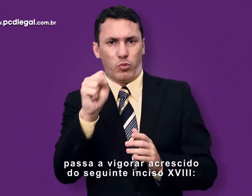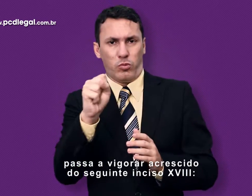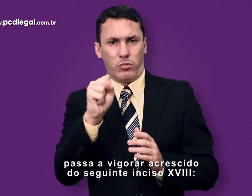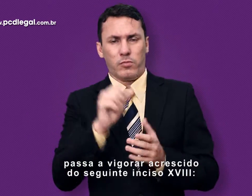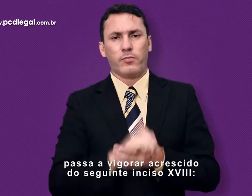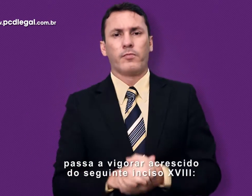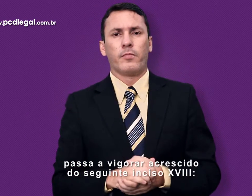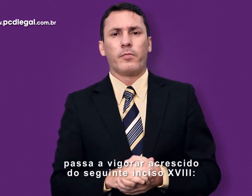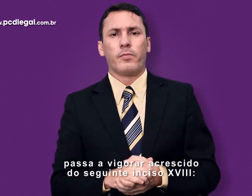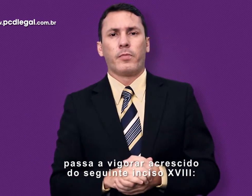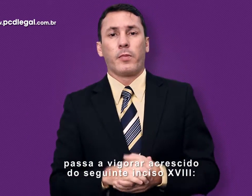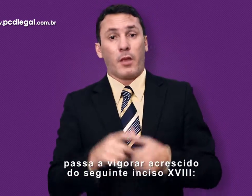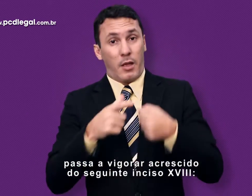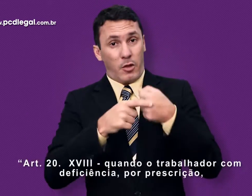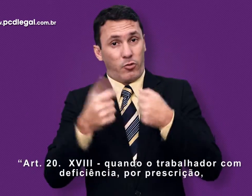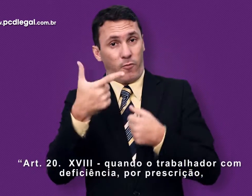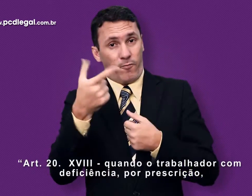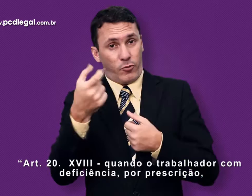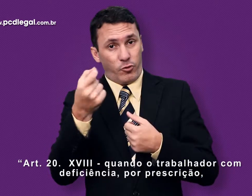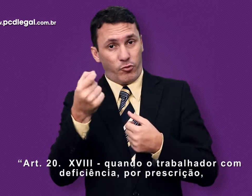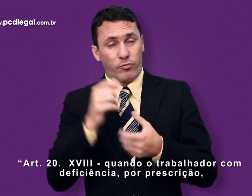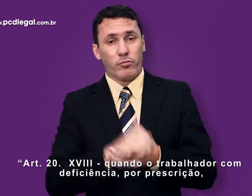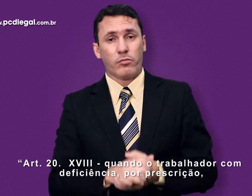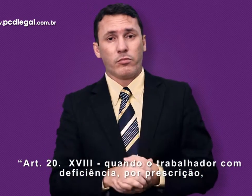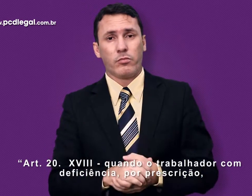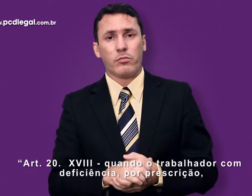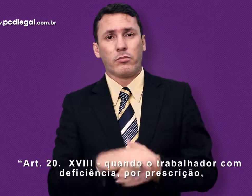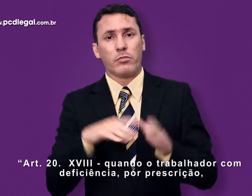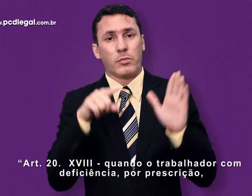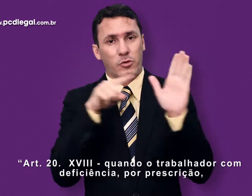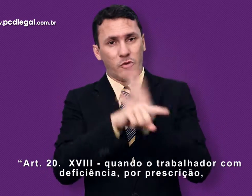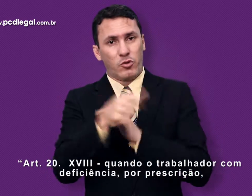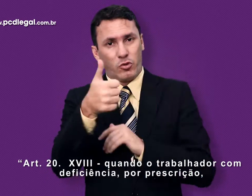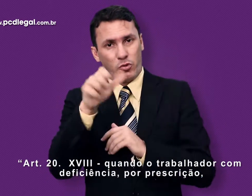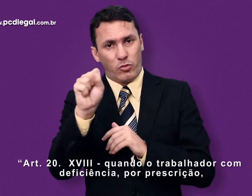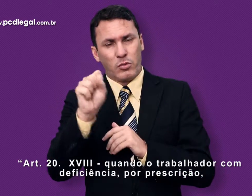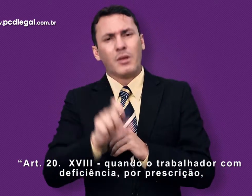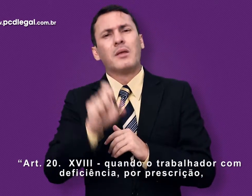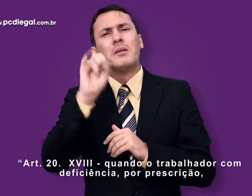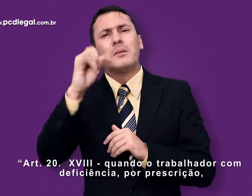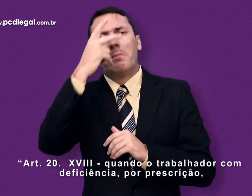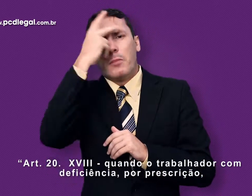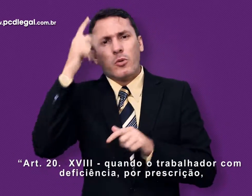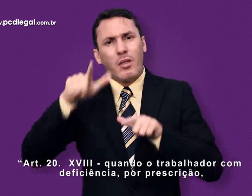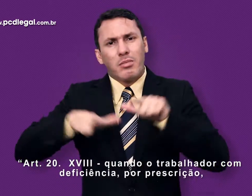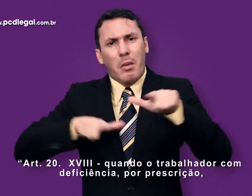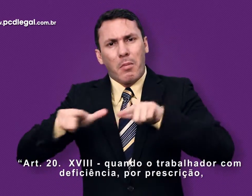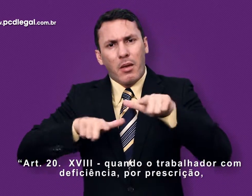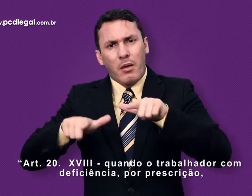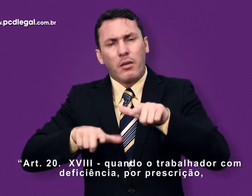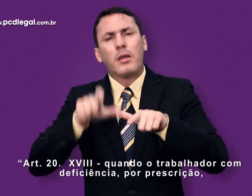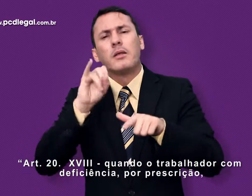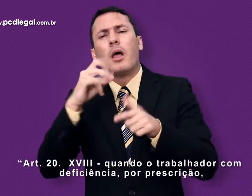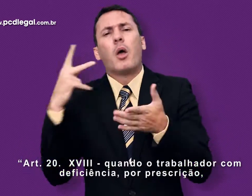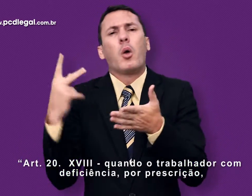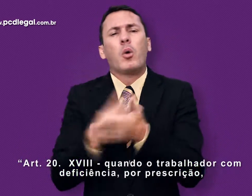18. Dois pontos. Artigo 20. Inciso 18. Quando o trabalhador com deficiência por